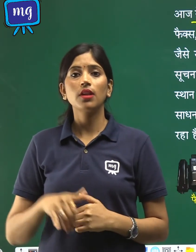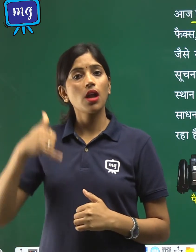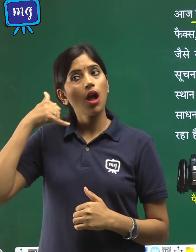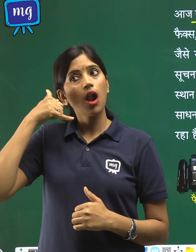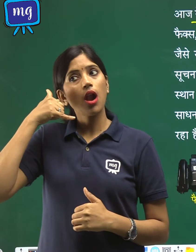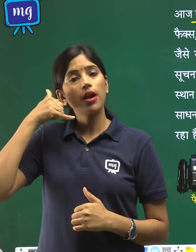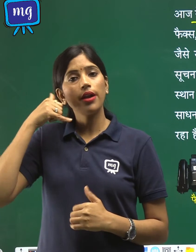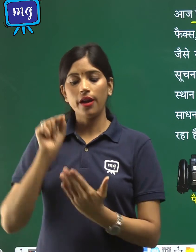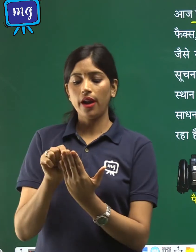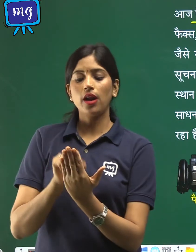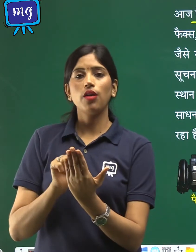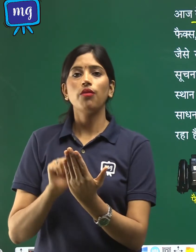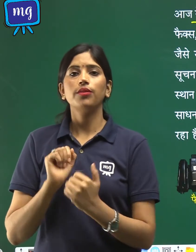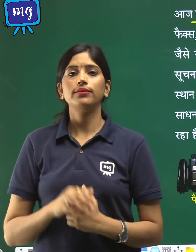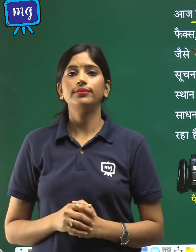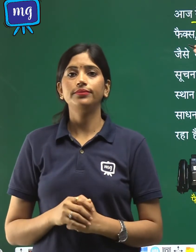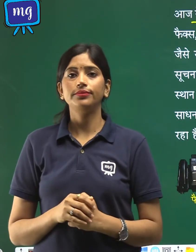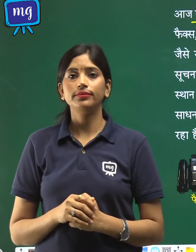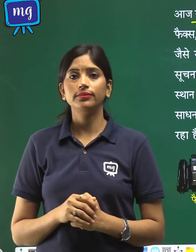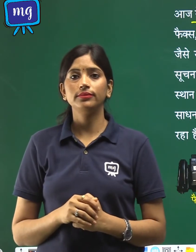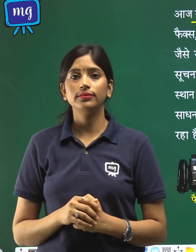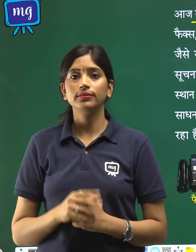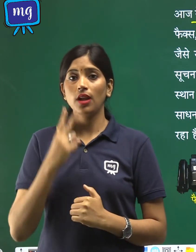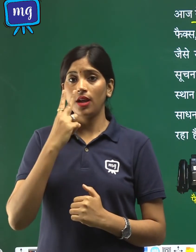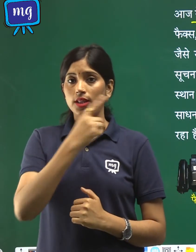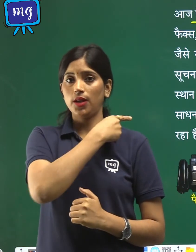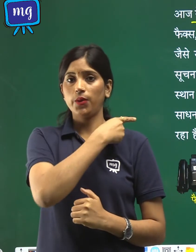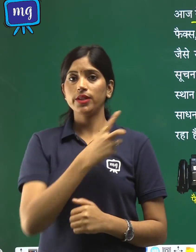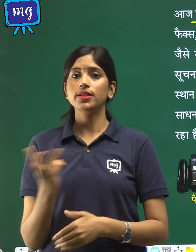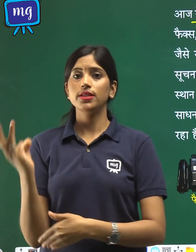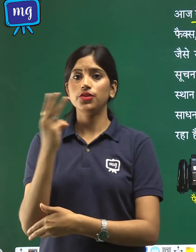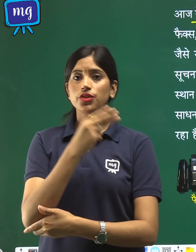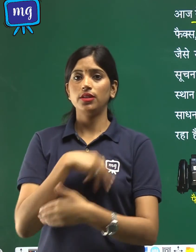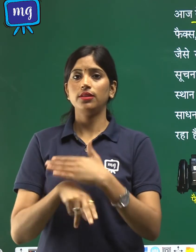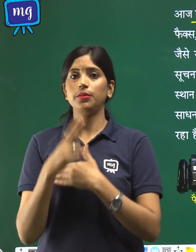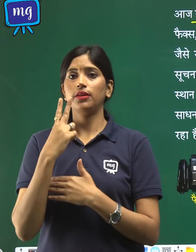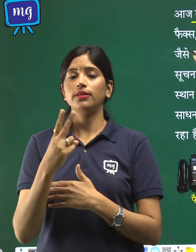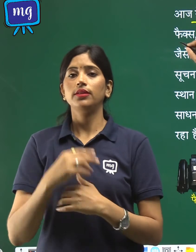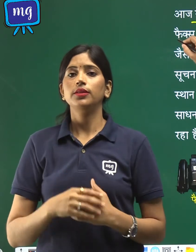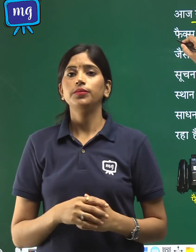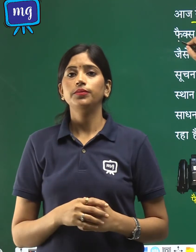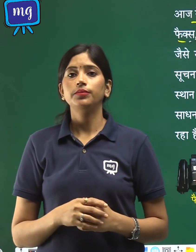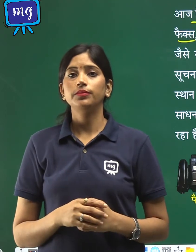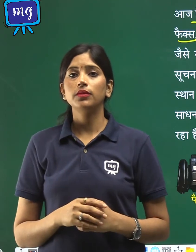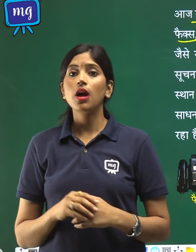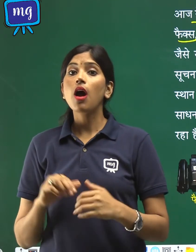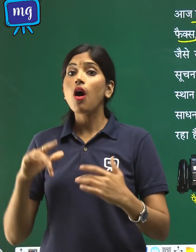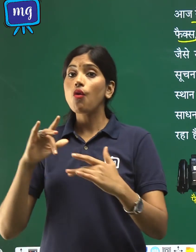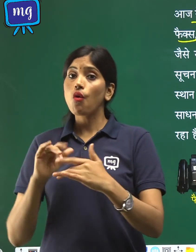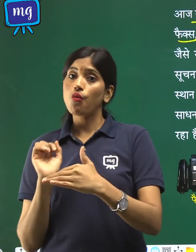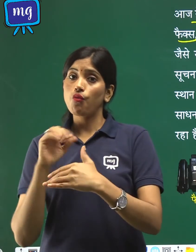टेलीफोन, देखो इस चित्र में फैक्स,